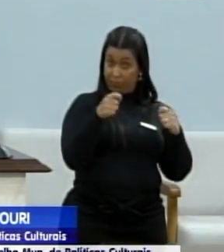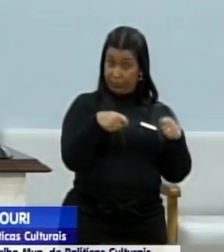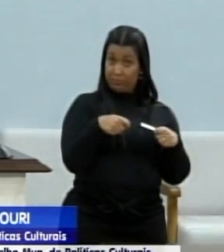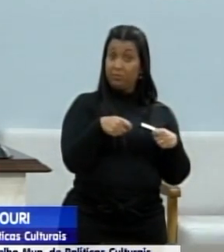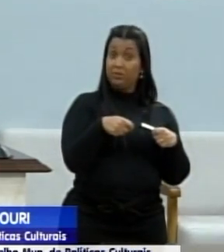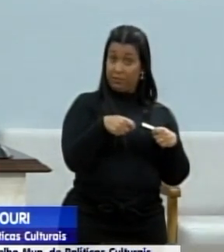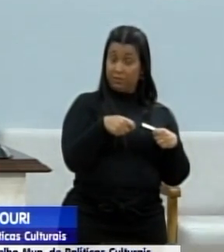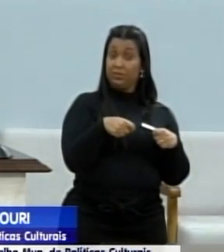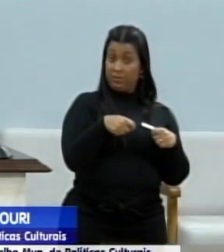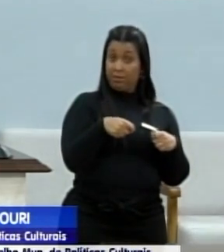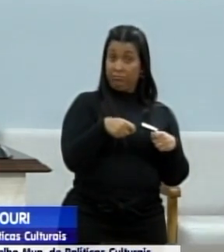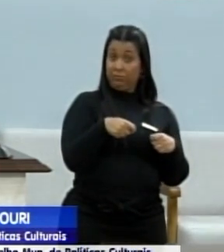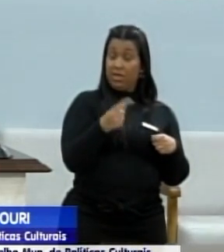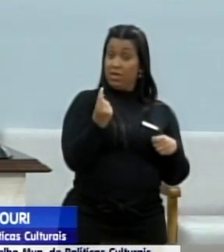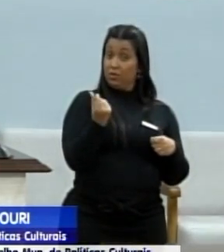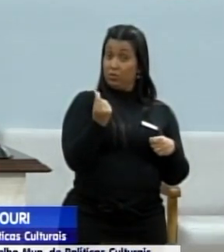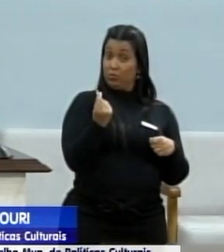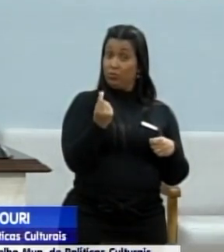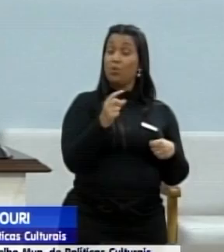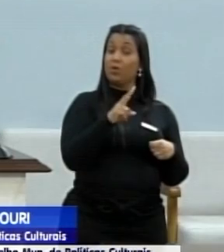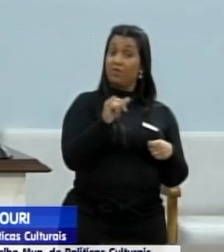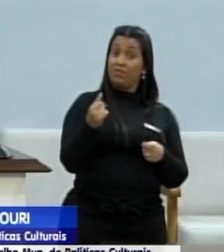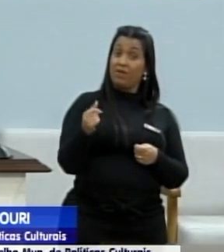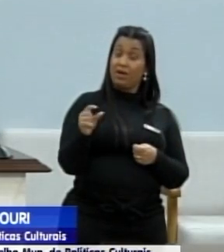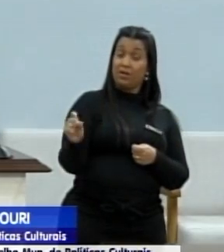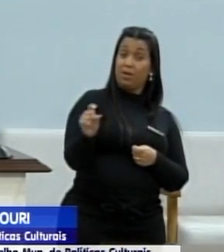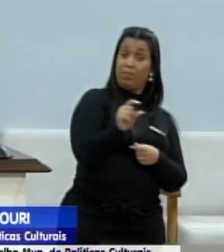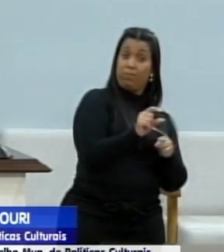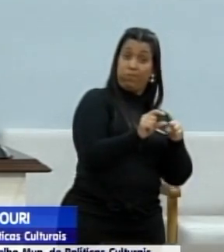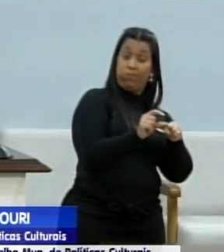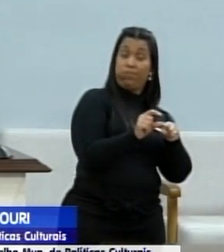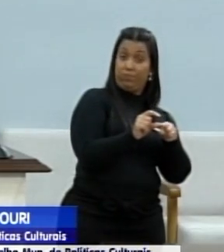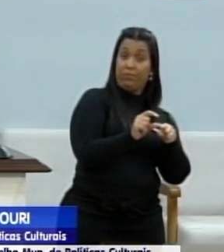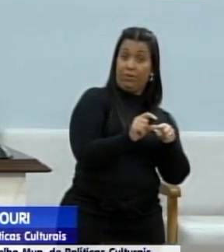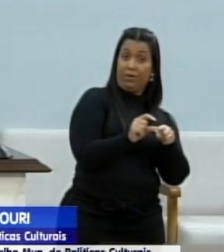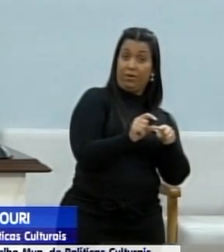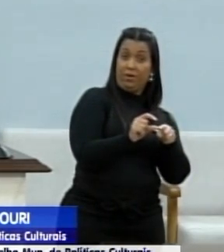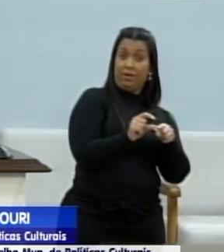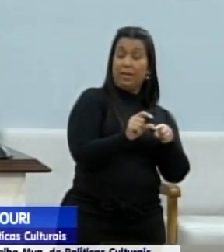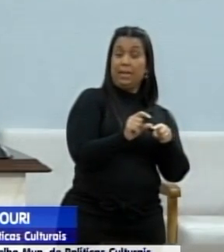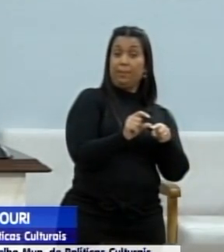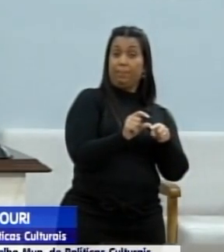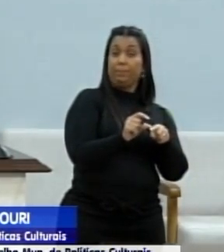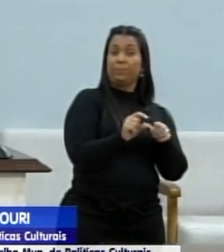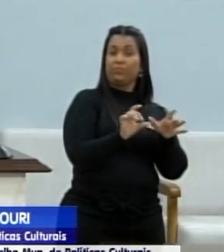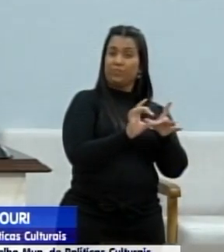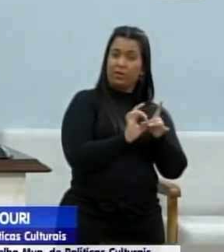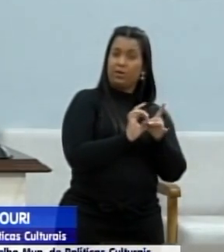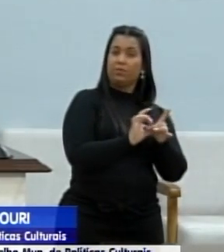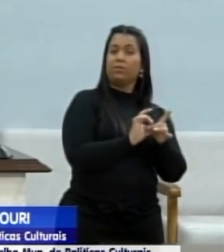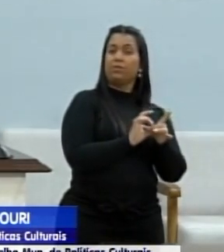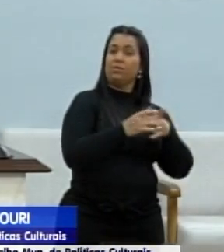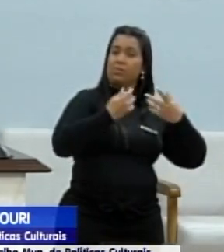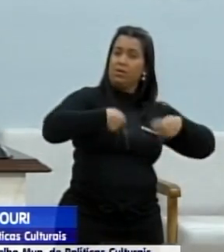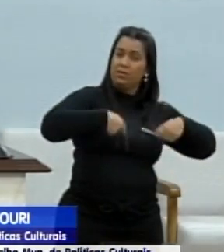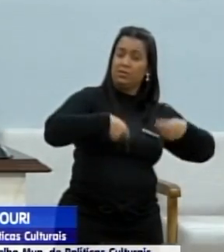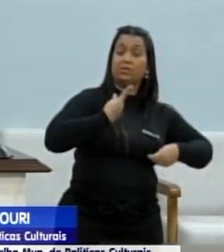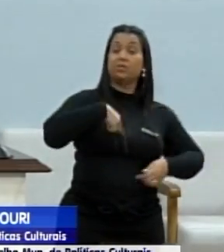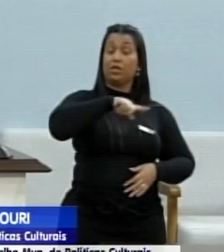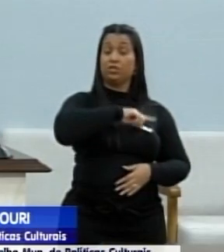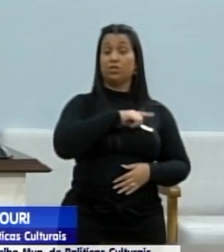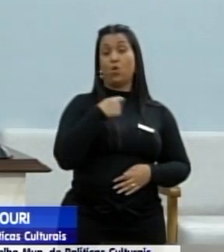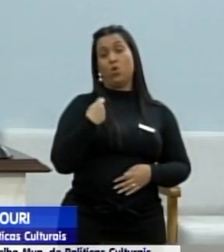esse resgate, esse orçamento que possibilita essa intersecção com as demais pastas, essa necessidade que a gente